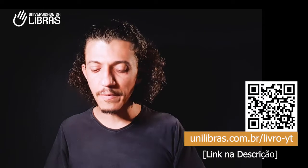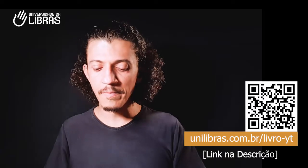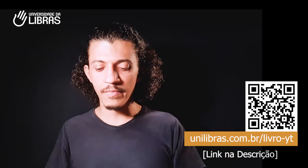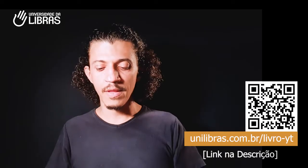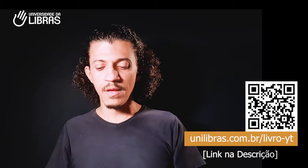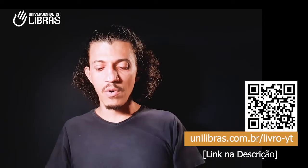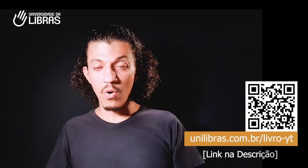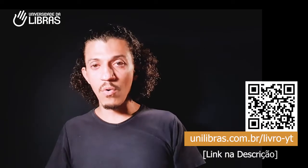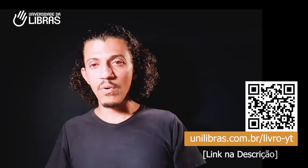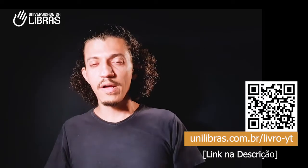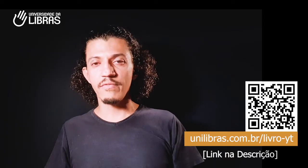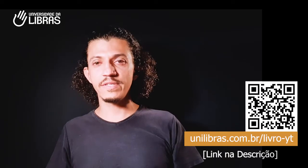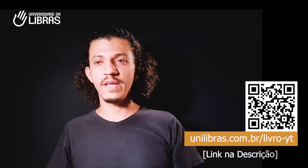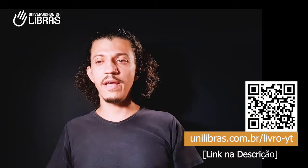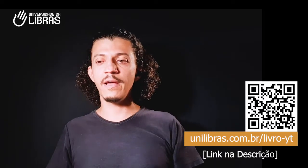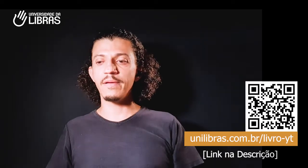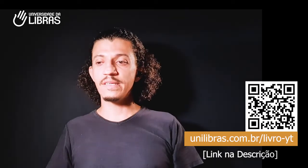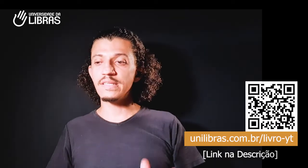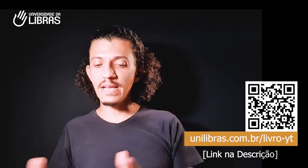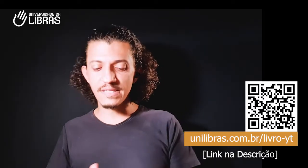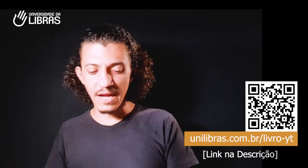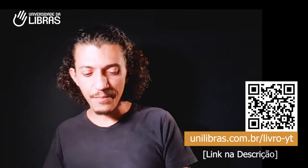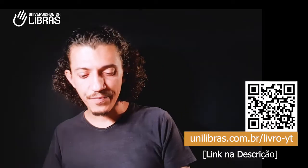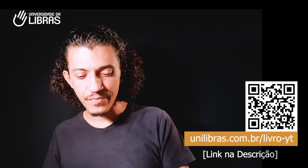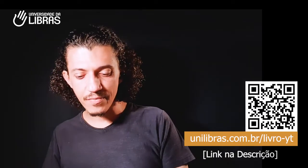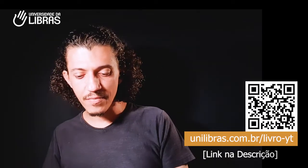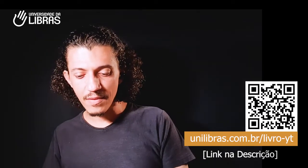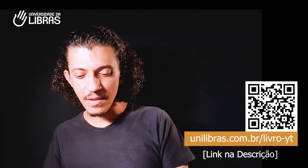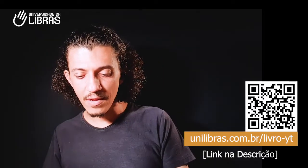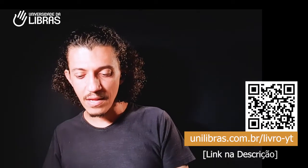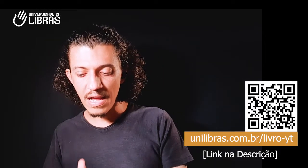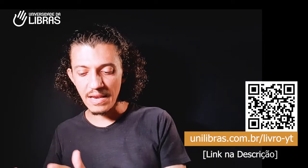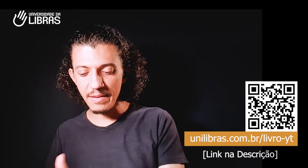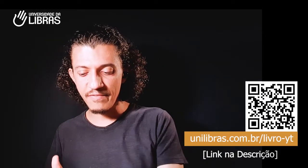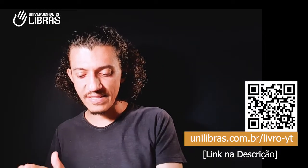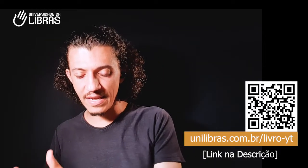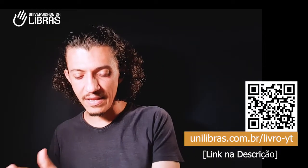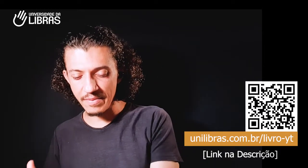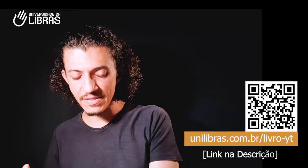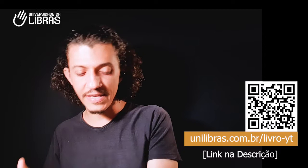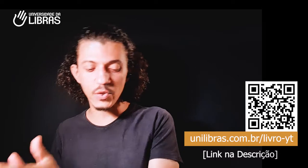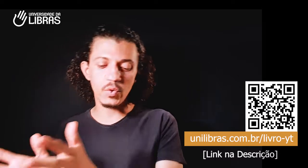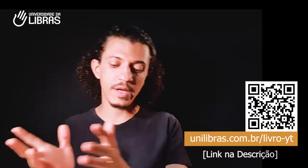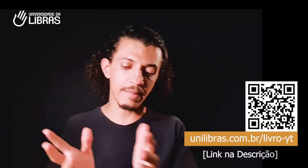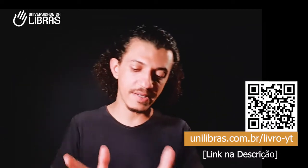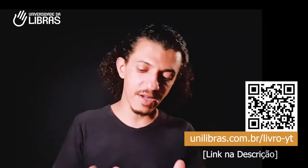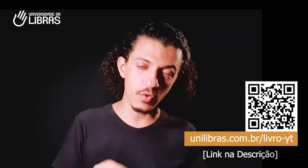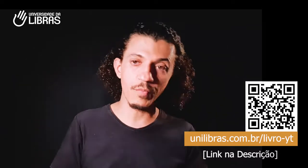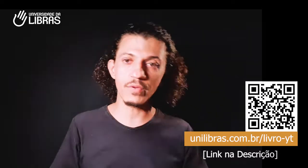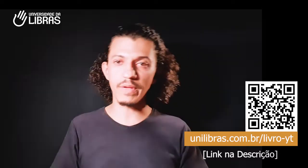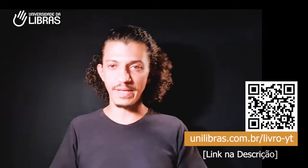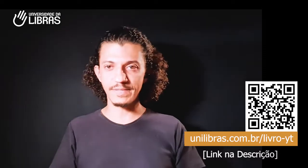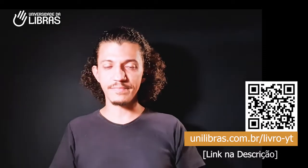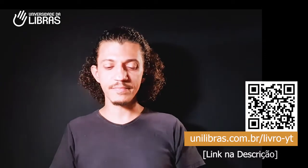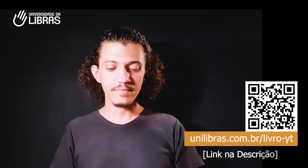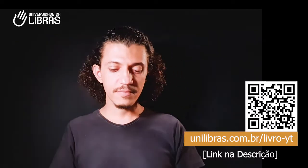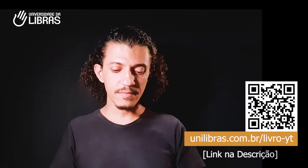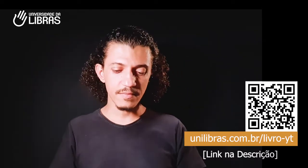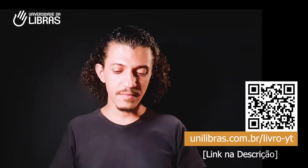funciona ou você finalizar Vou ali fazer a libras na estrutura gramatical do português 1